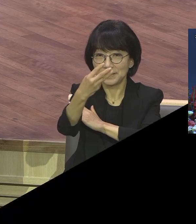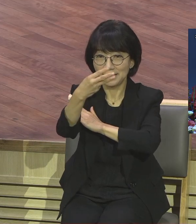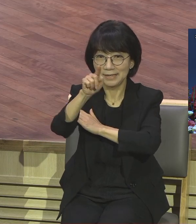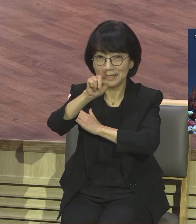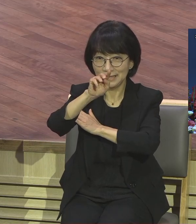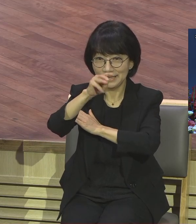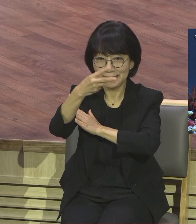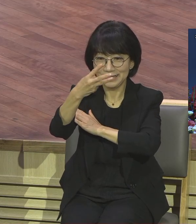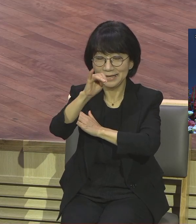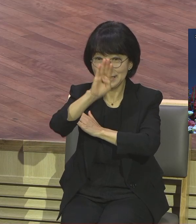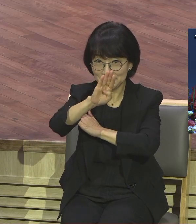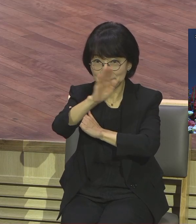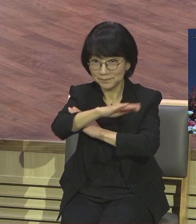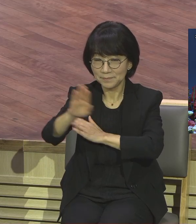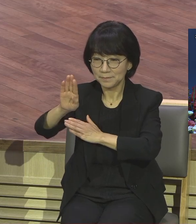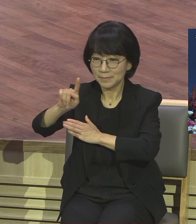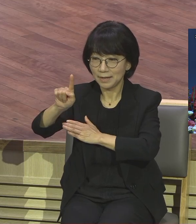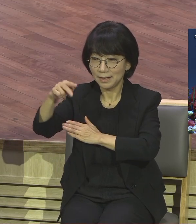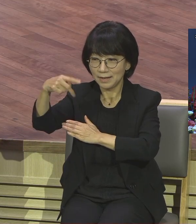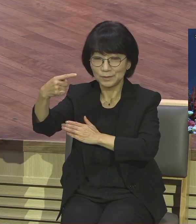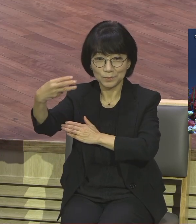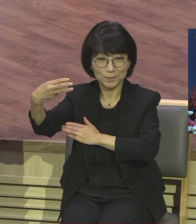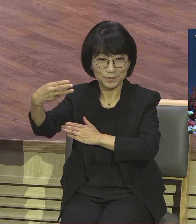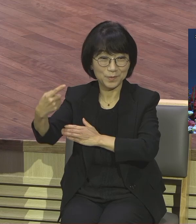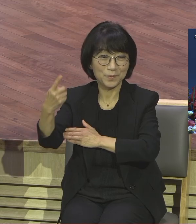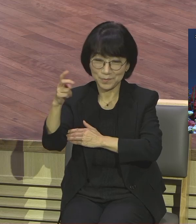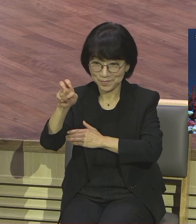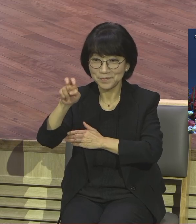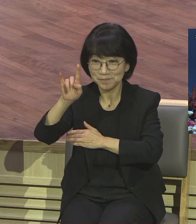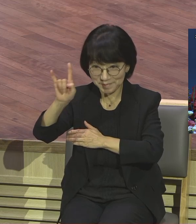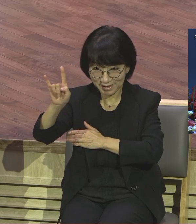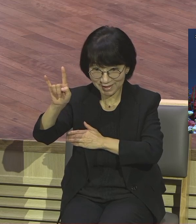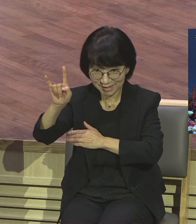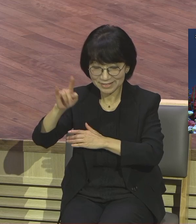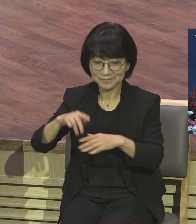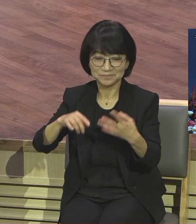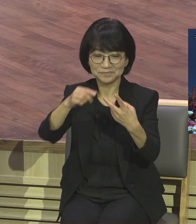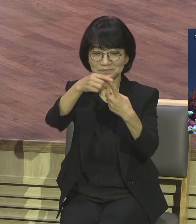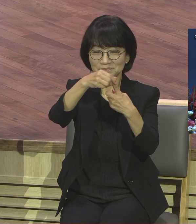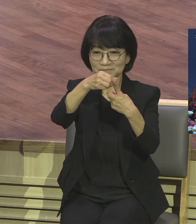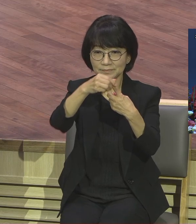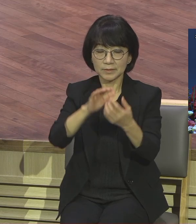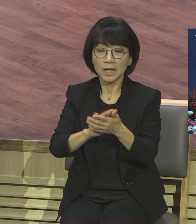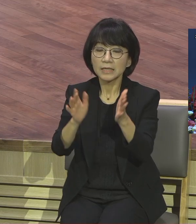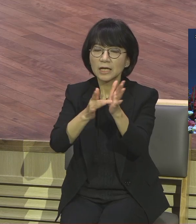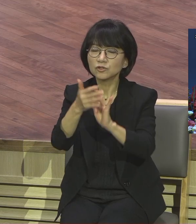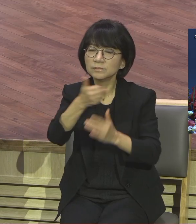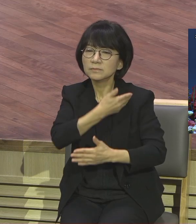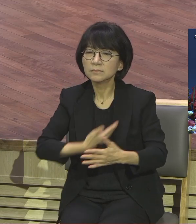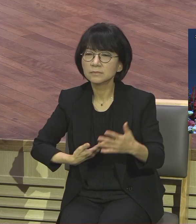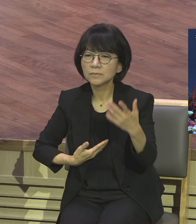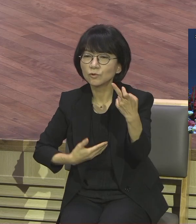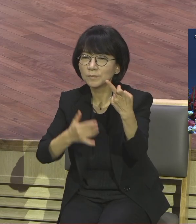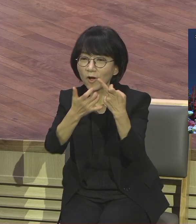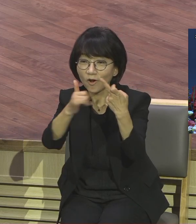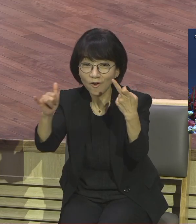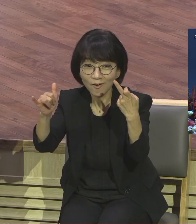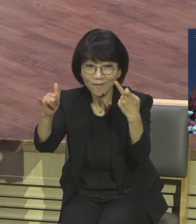예수님의 제자들을요, 12명이잖아요. 이걸 크게 세 그룹으로 나눠요. 세 그룹을 어떻게